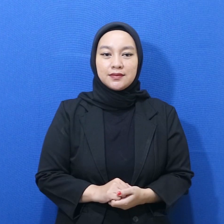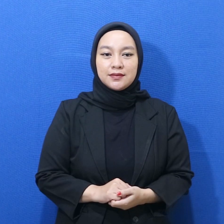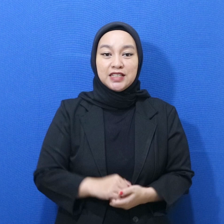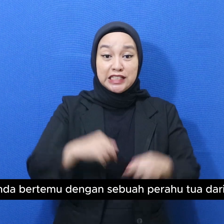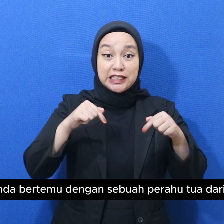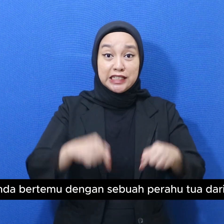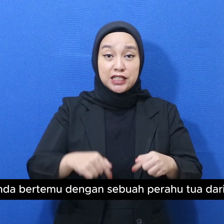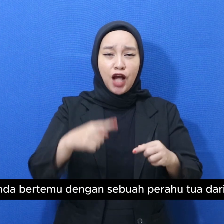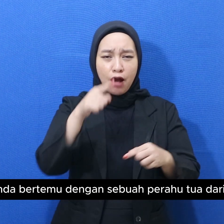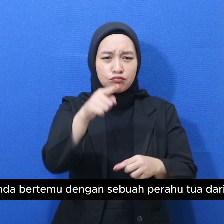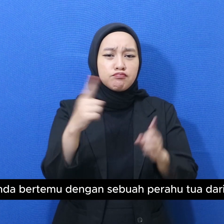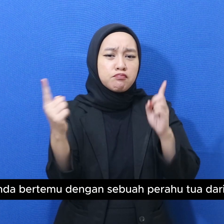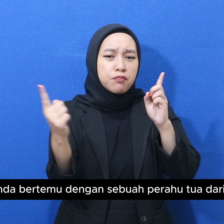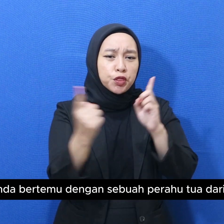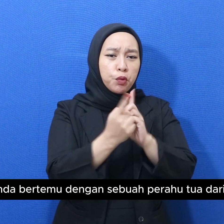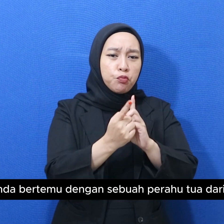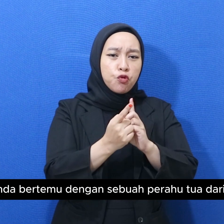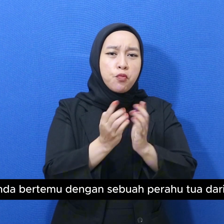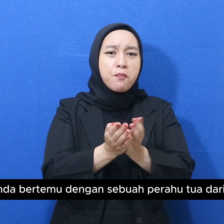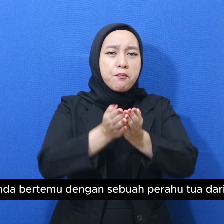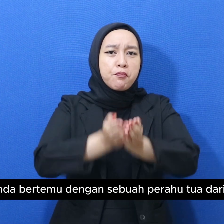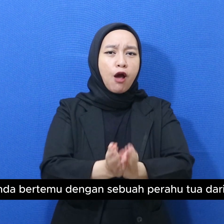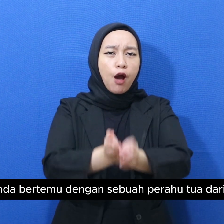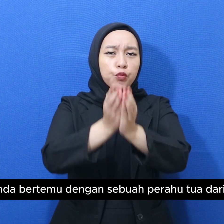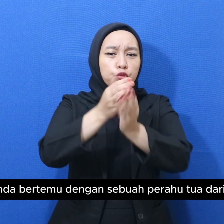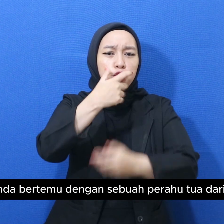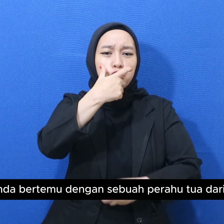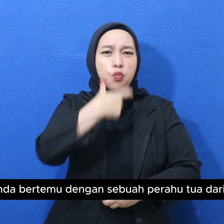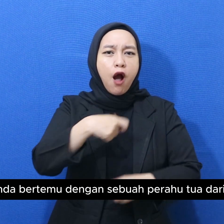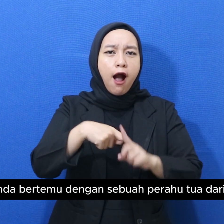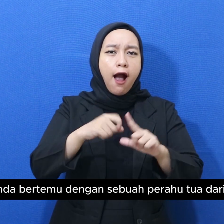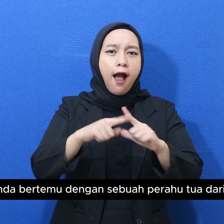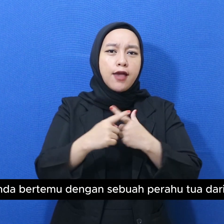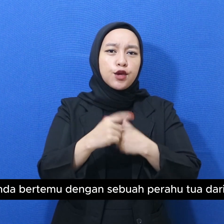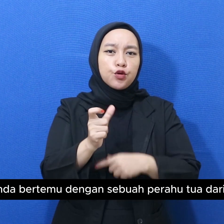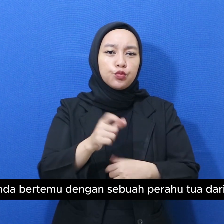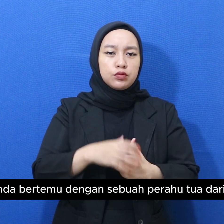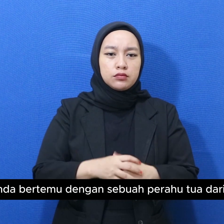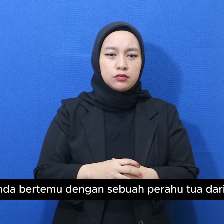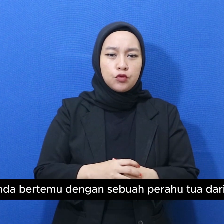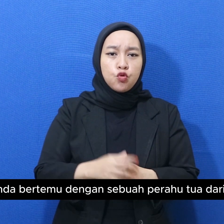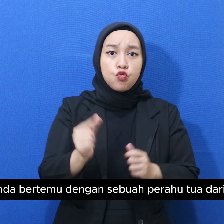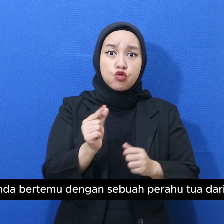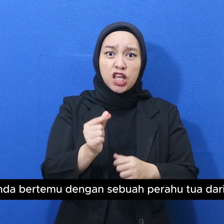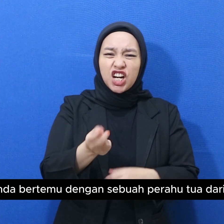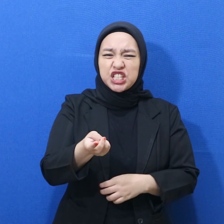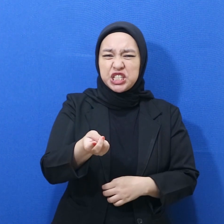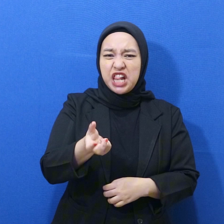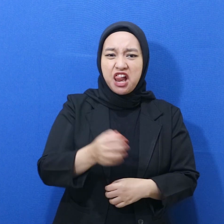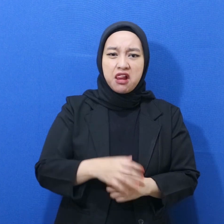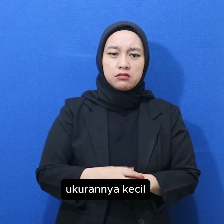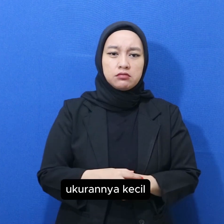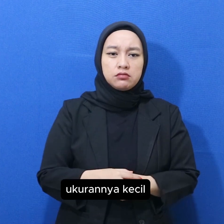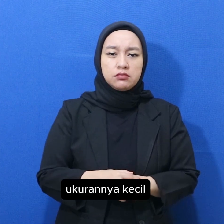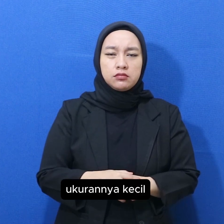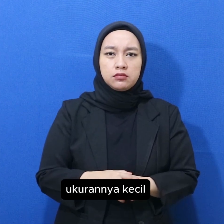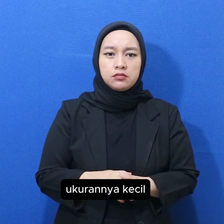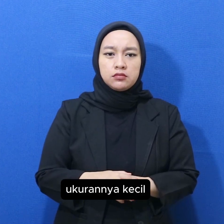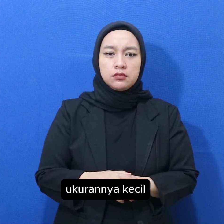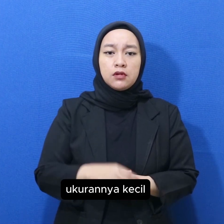Di sini Anda bertemu dengan sebuah perahu tua dari kayu. Ukurannya kecil.